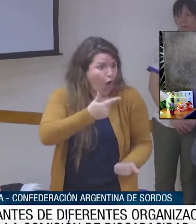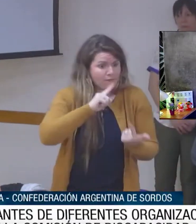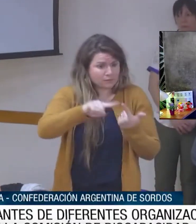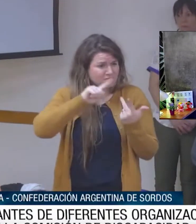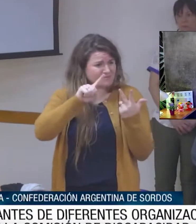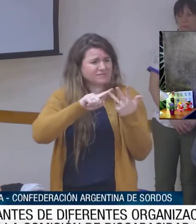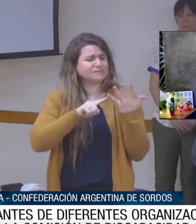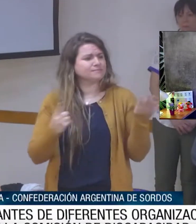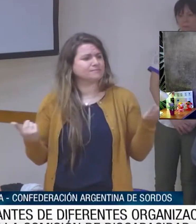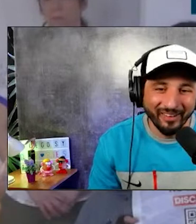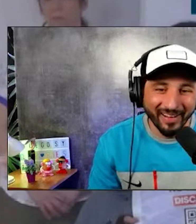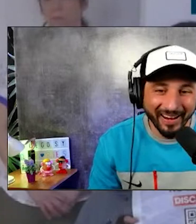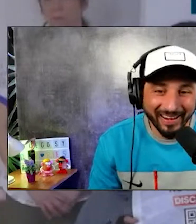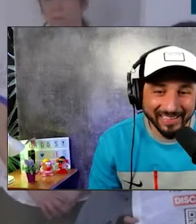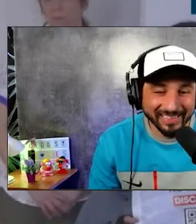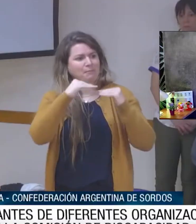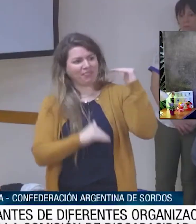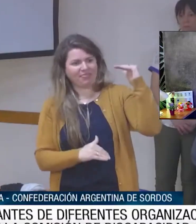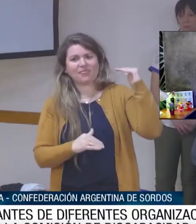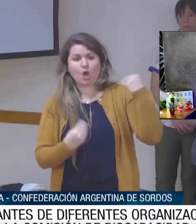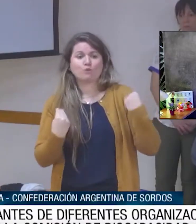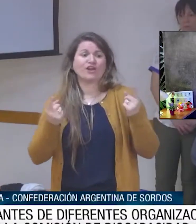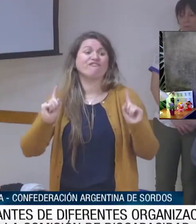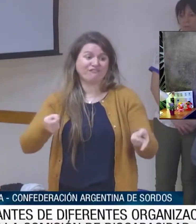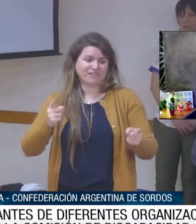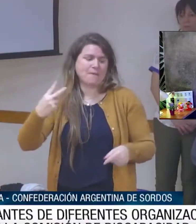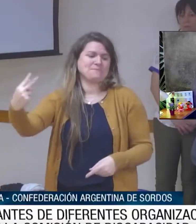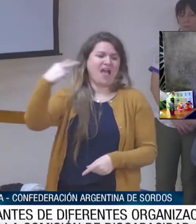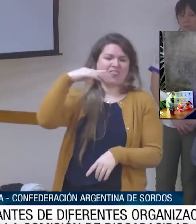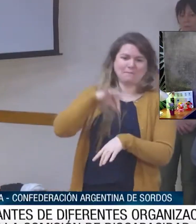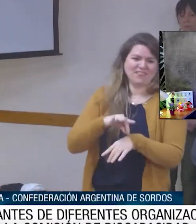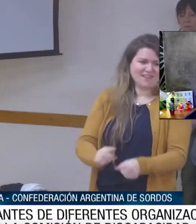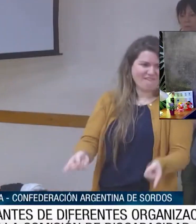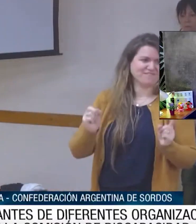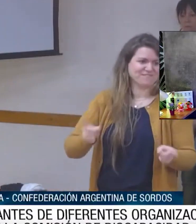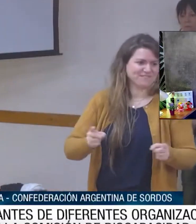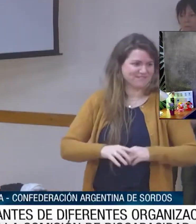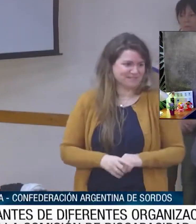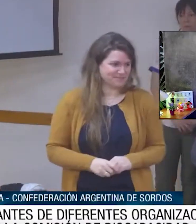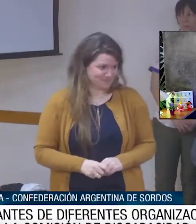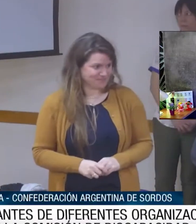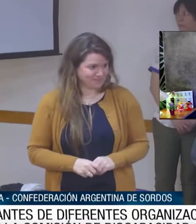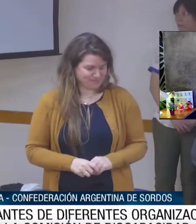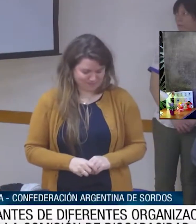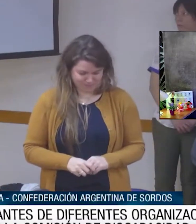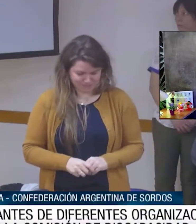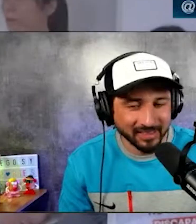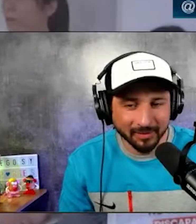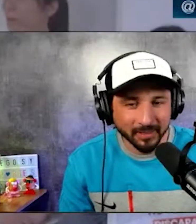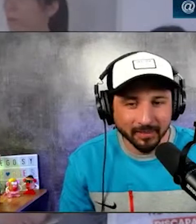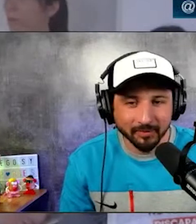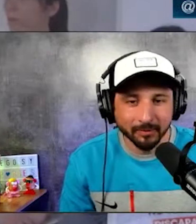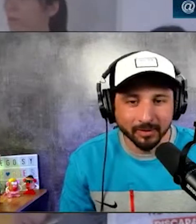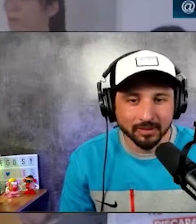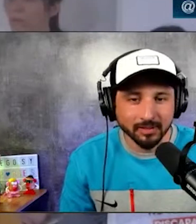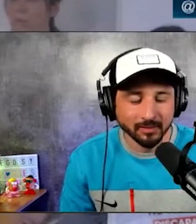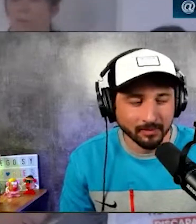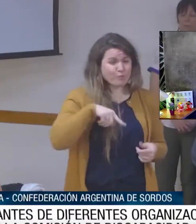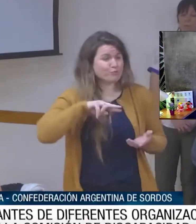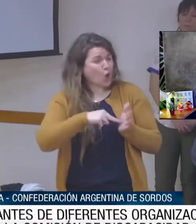tenemos accesibilidad, Ojalá. un montón de derechos reconocidos, quiere decir que Es todavía lamentable, prima pero es una así. mirada médica